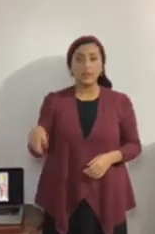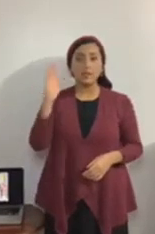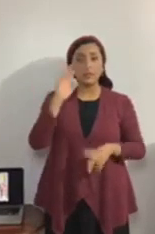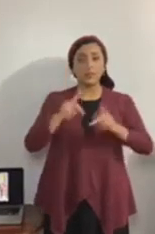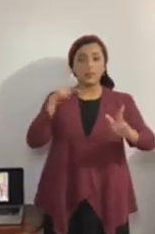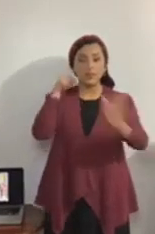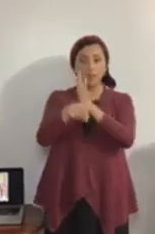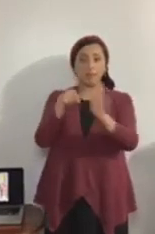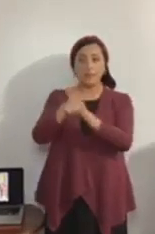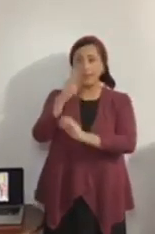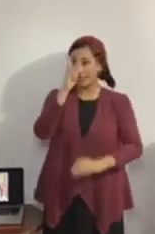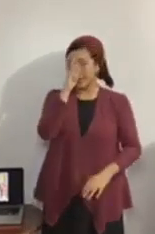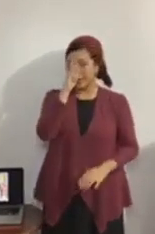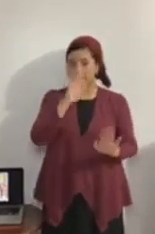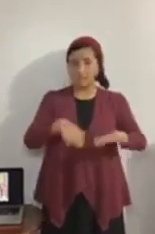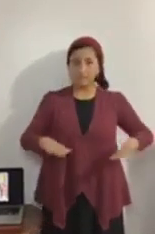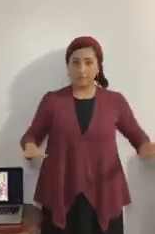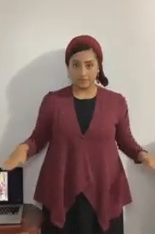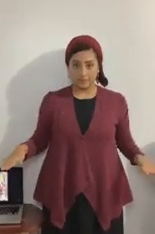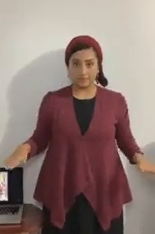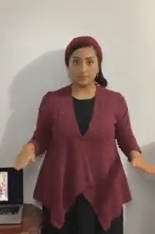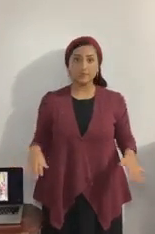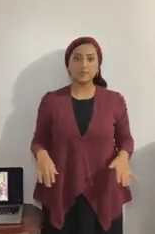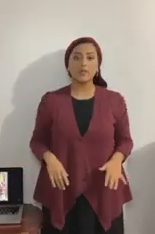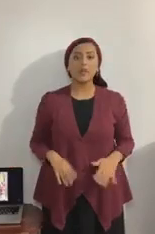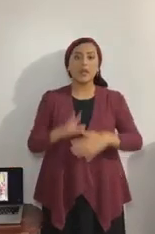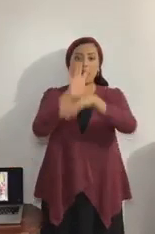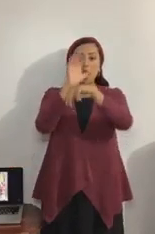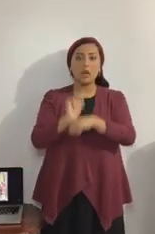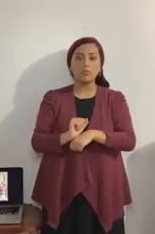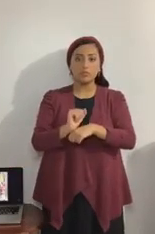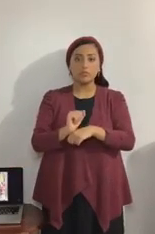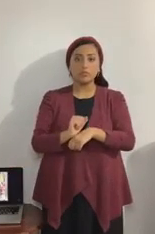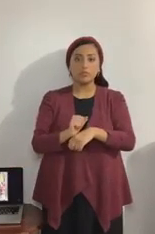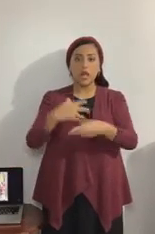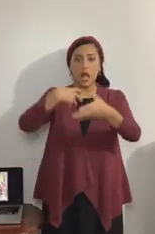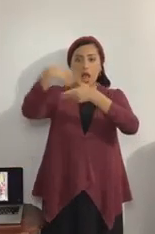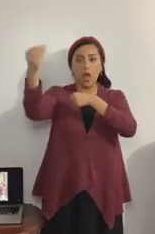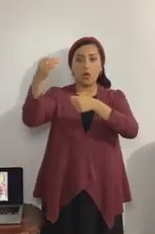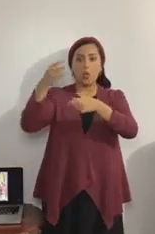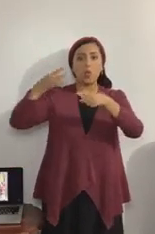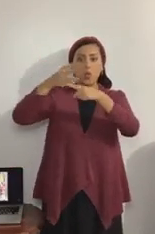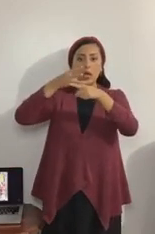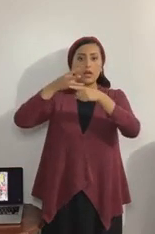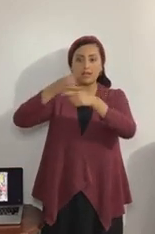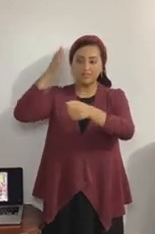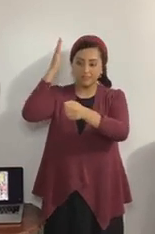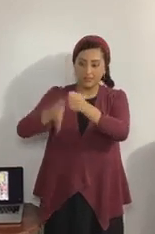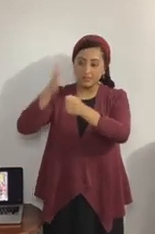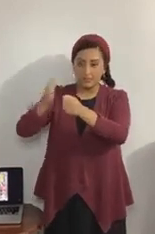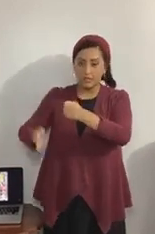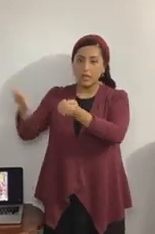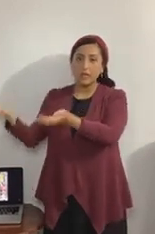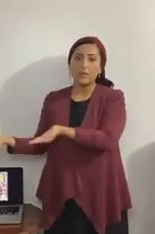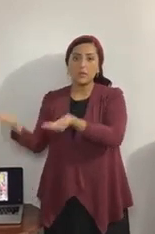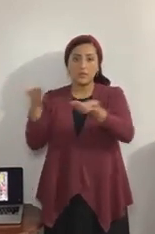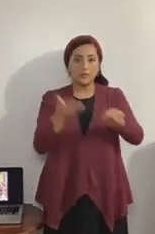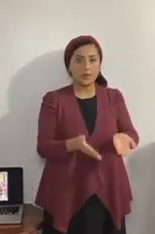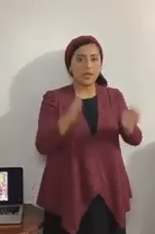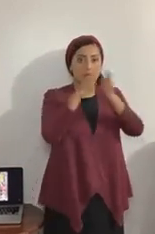de niños, se acostumbraba a cortar leño del bosque y traerlo a la casa en esa época,